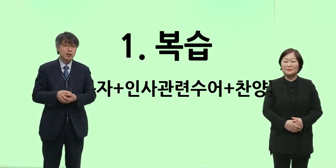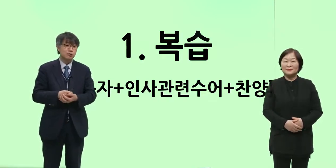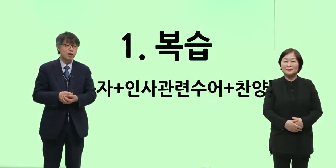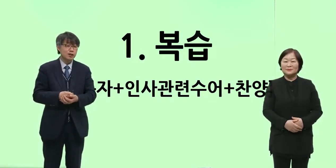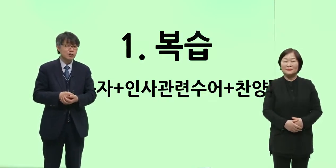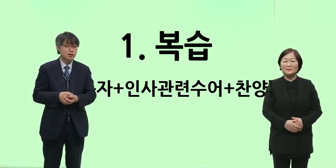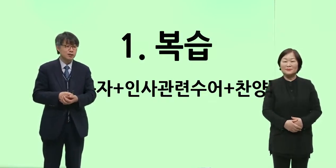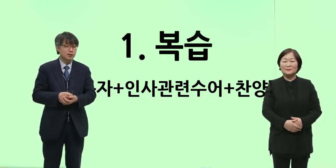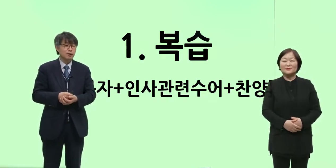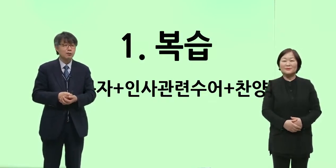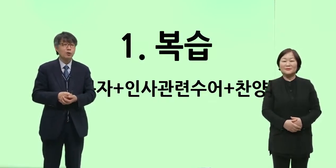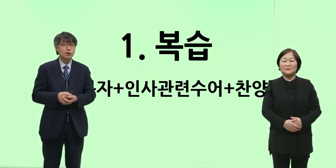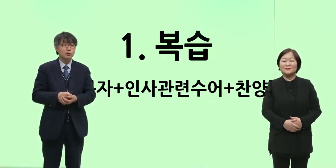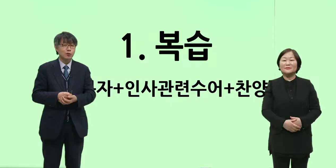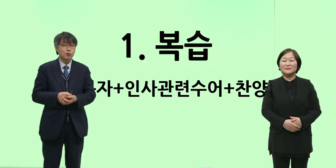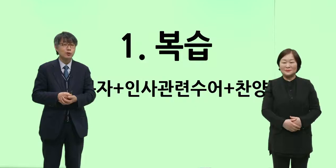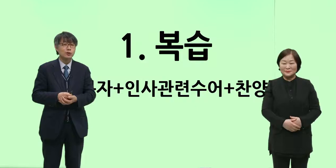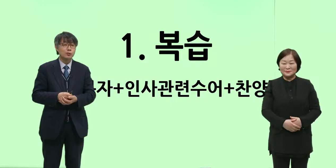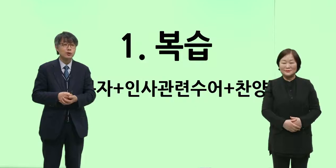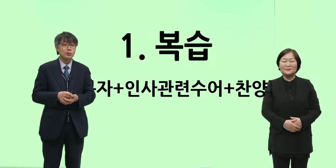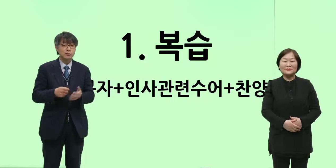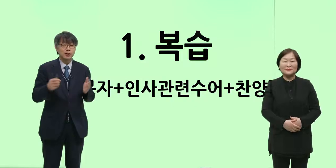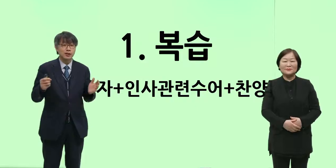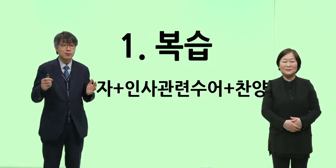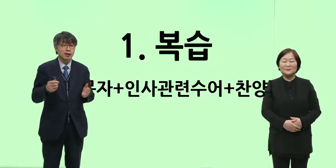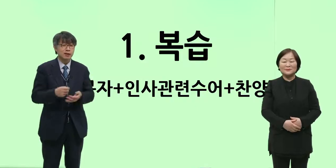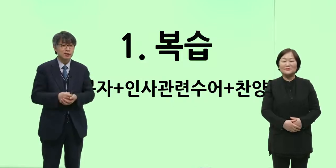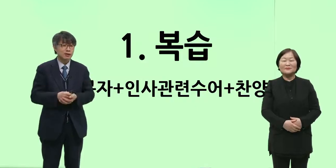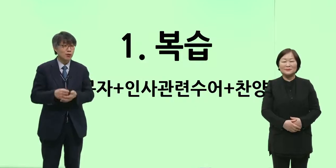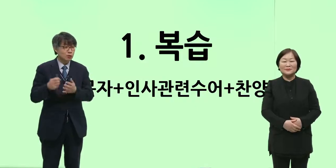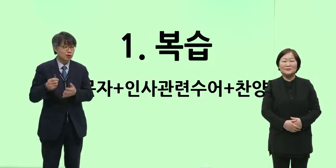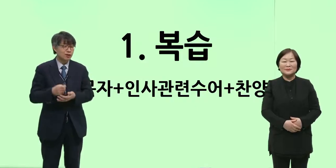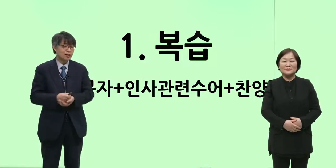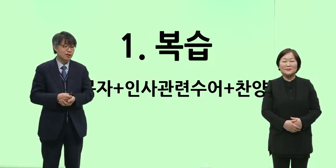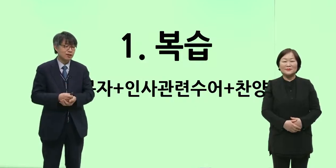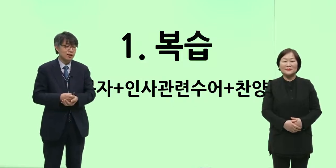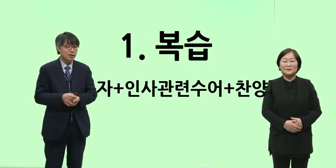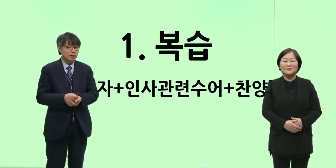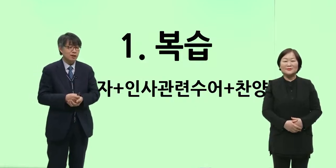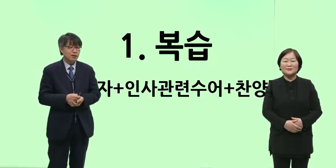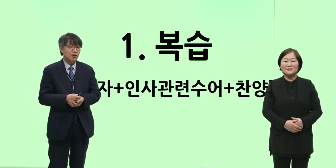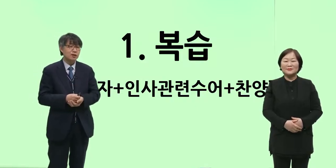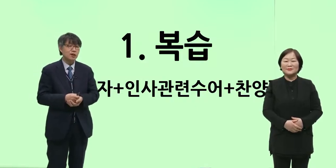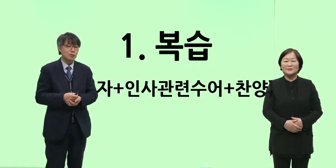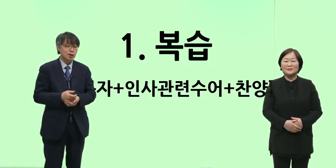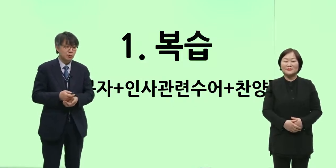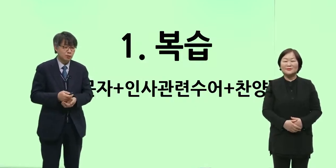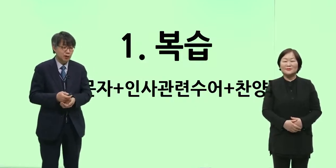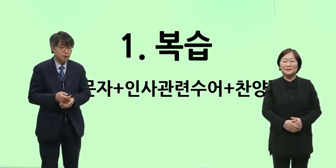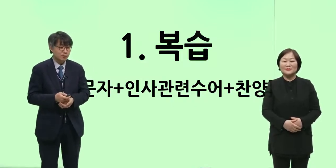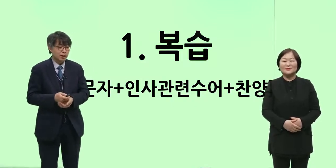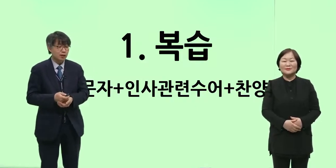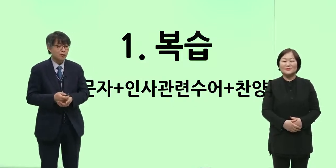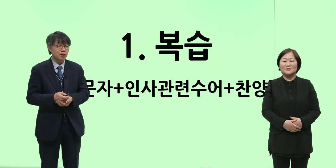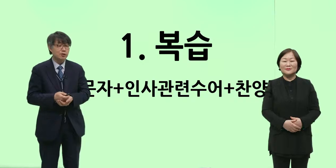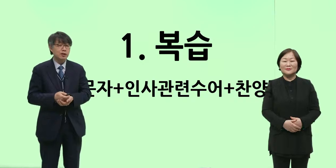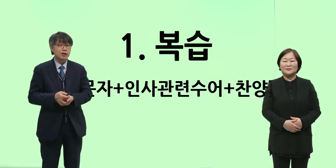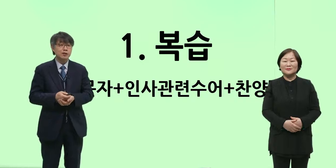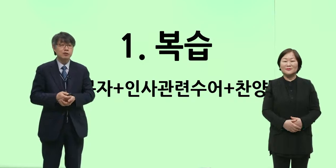두 가지를 복습으로 오늘 좀 복습이 좀 길 겁니다. 내용도 길 건데 천천히 한번 해보도록 하겠습니다. 그러면